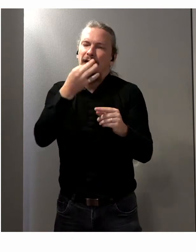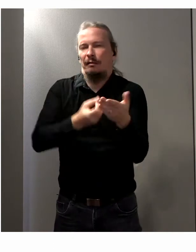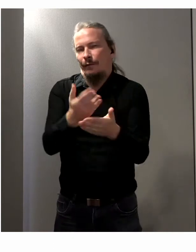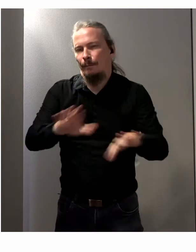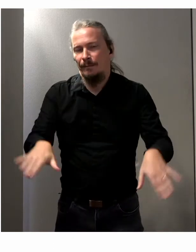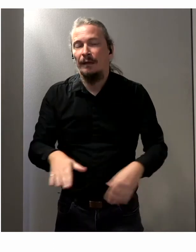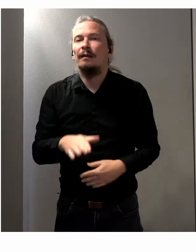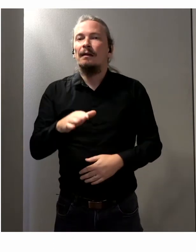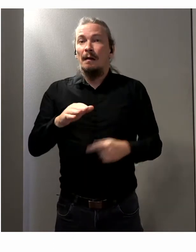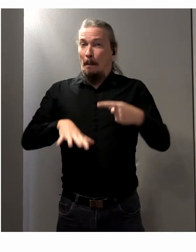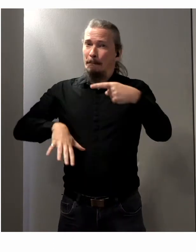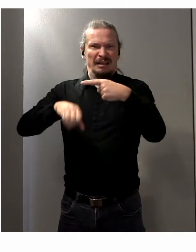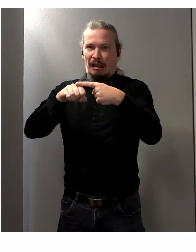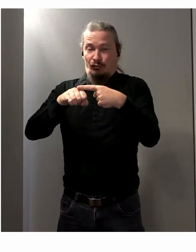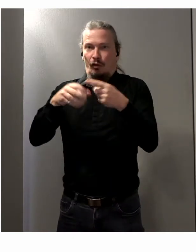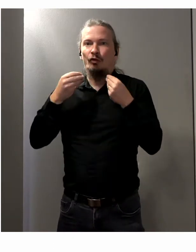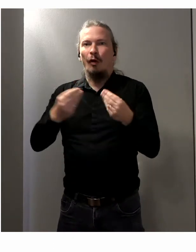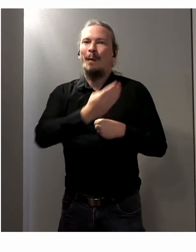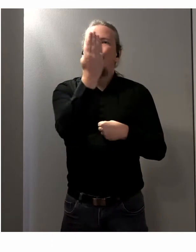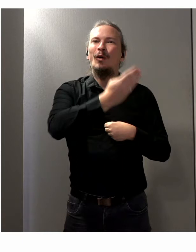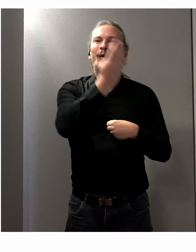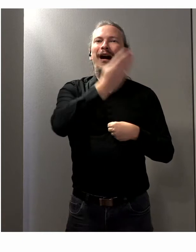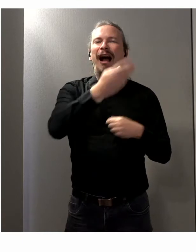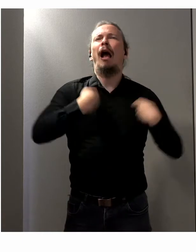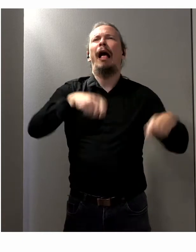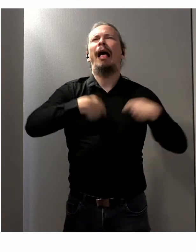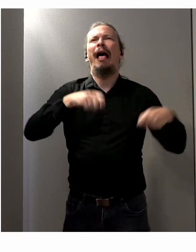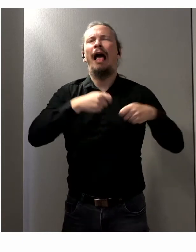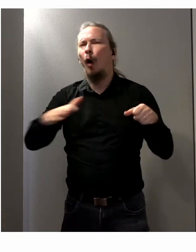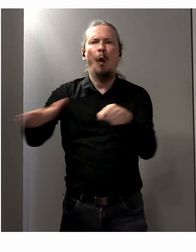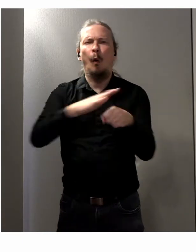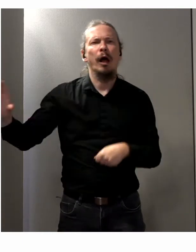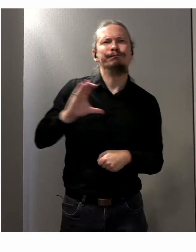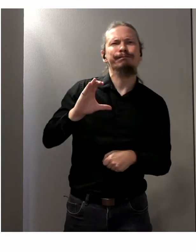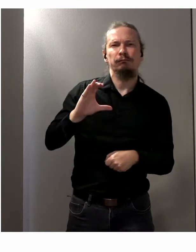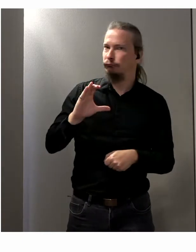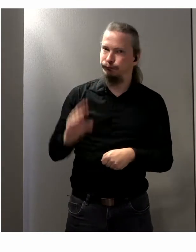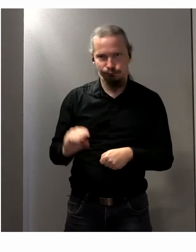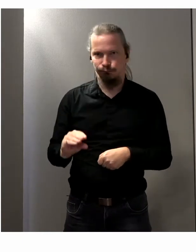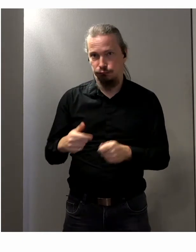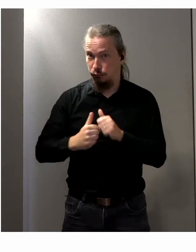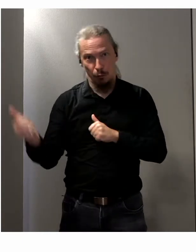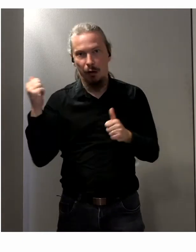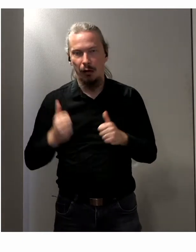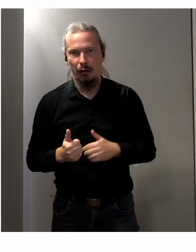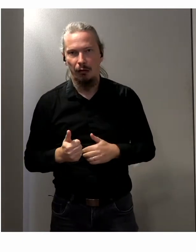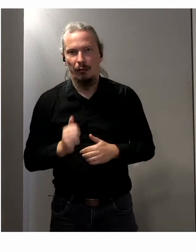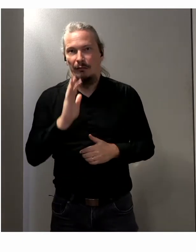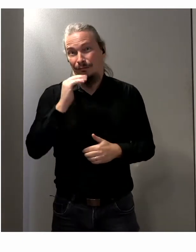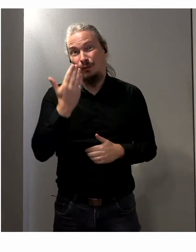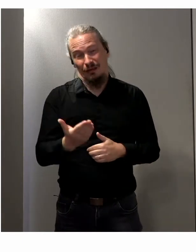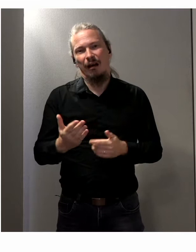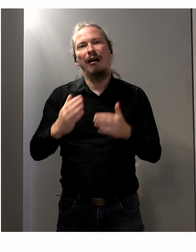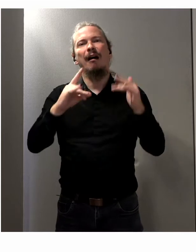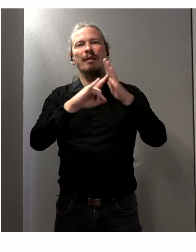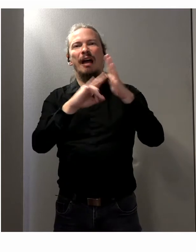couvrir, la PCH est loin de couvrir l'intégralité des besoins. Et d'ailleurs, la défenseur des droits a souligné que les droits accordés par les